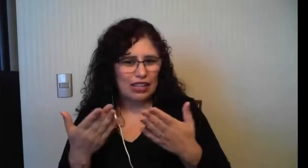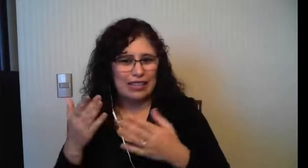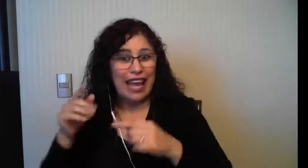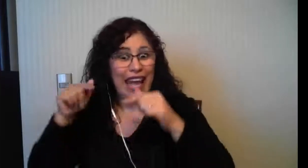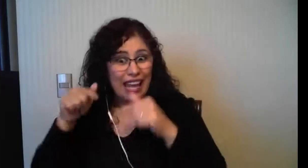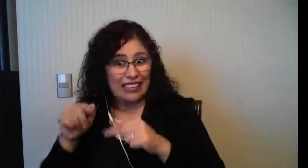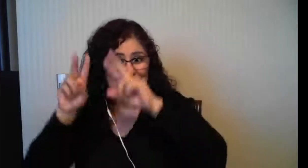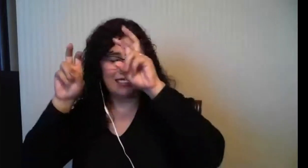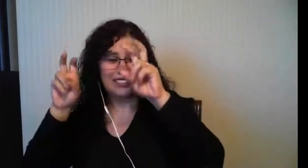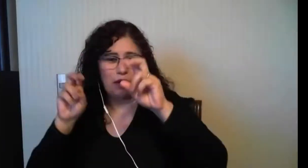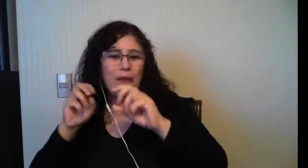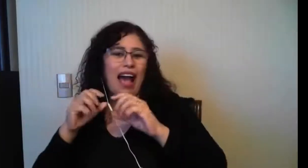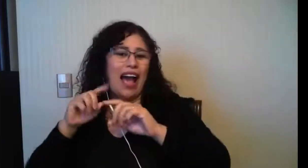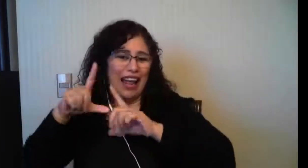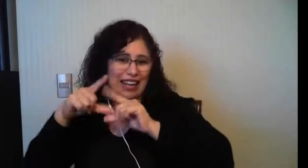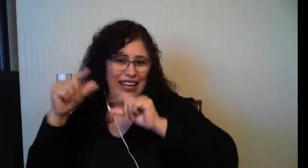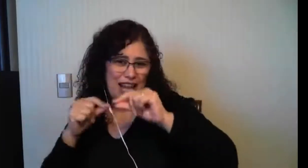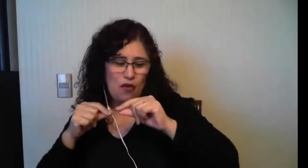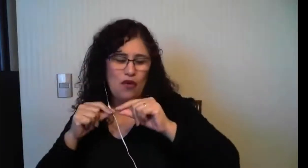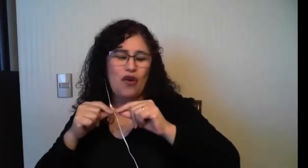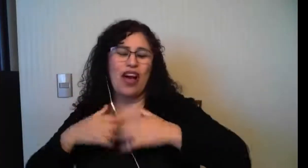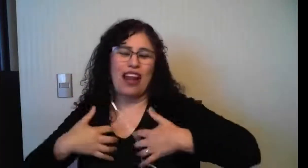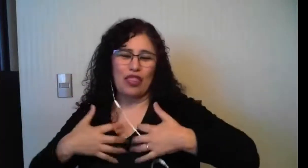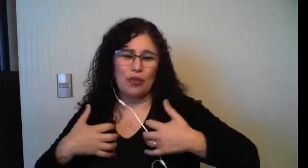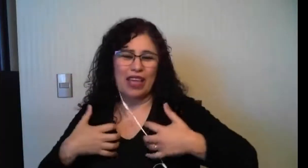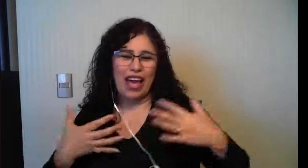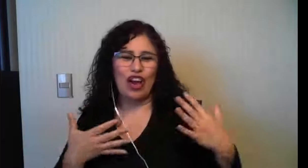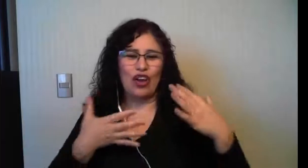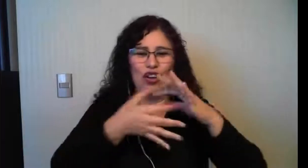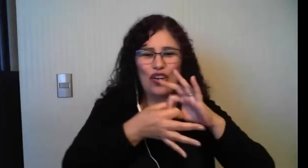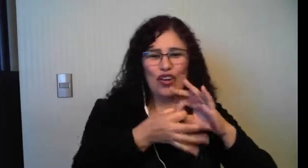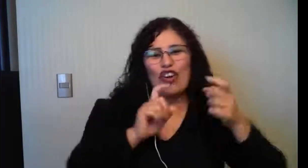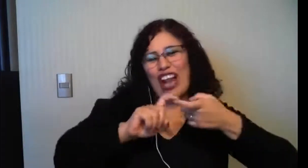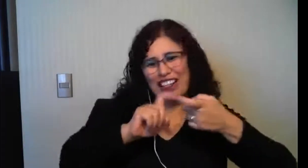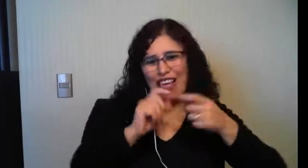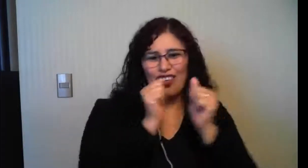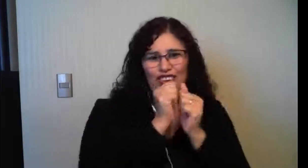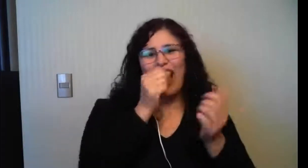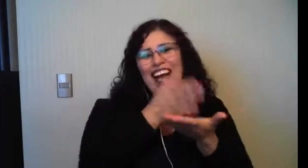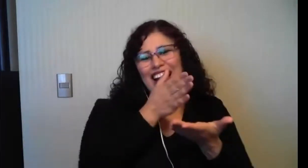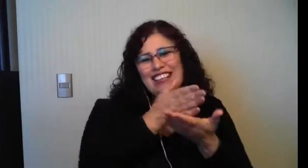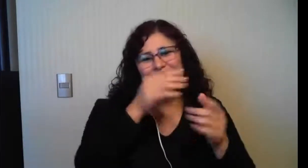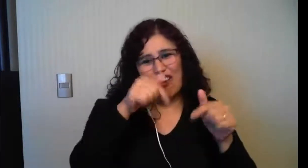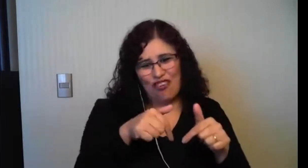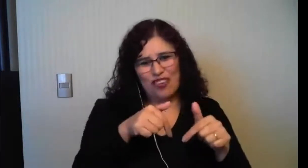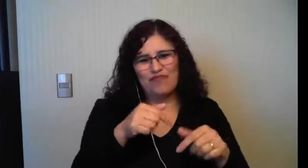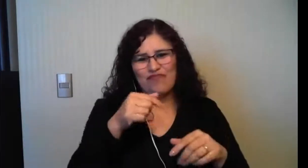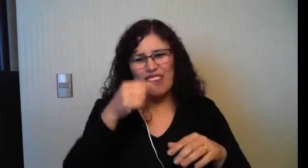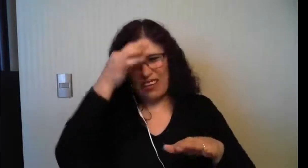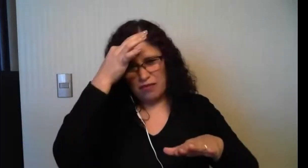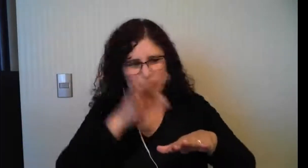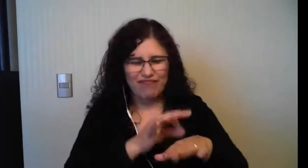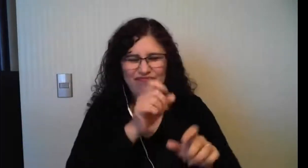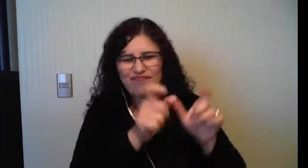permitir reconocer ciertas alteraciones fisiopatológicas que se van a manifestar en el cuerpo de las personas